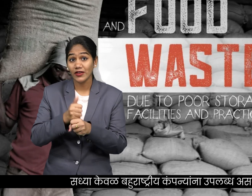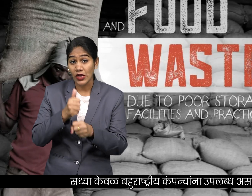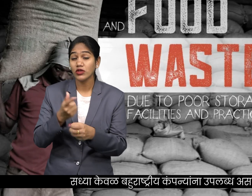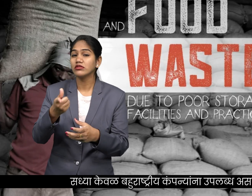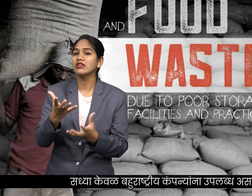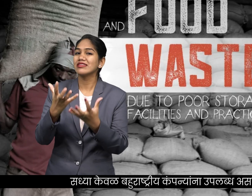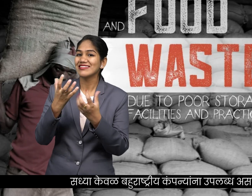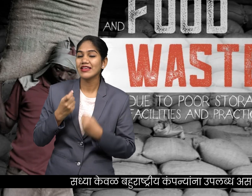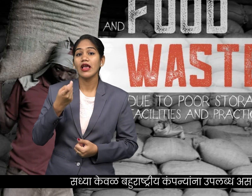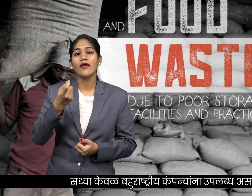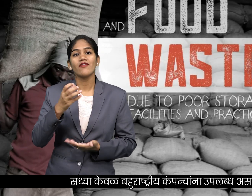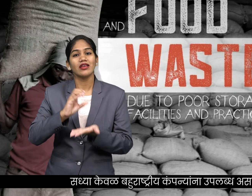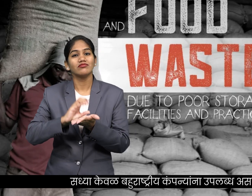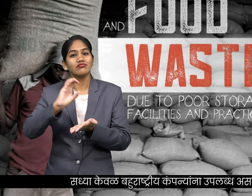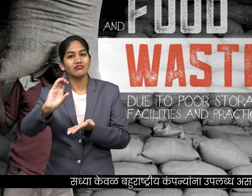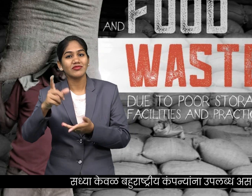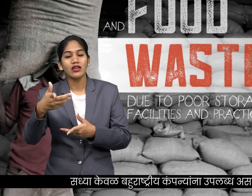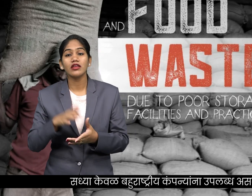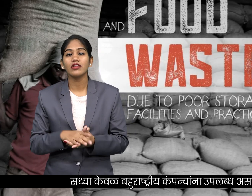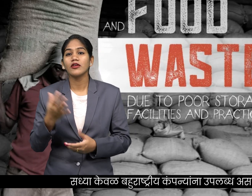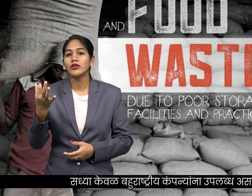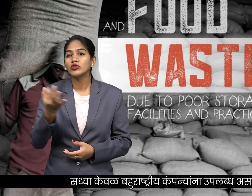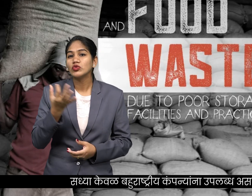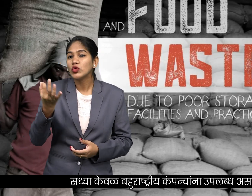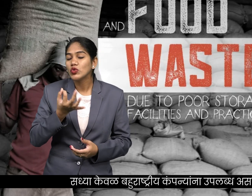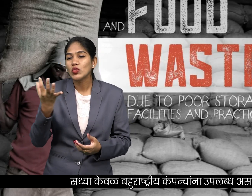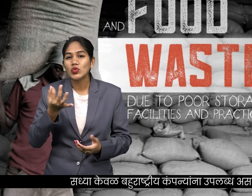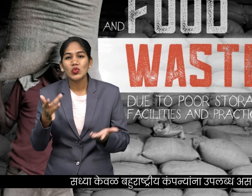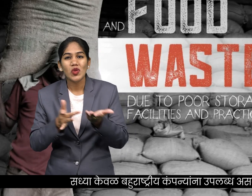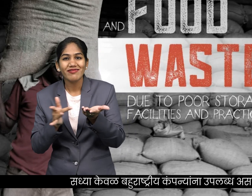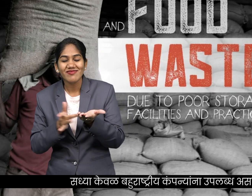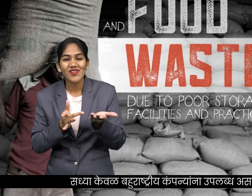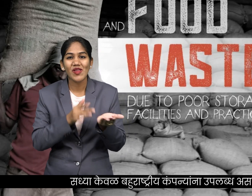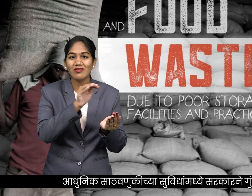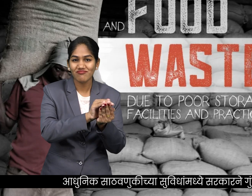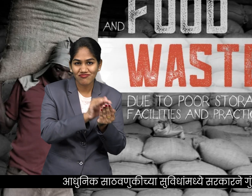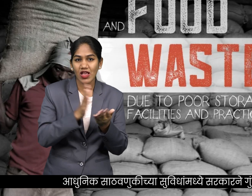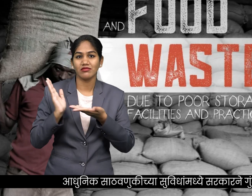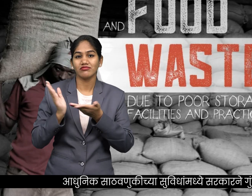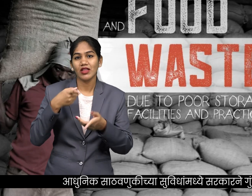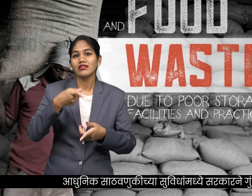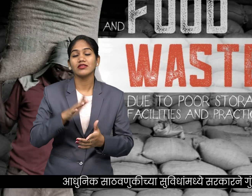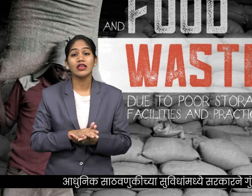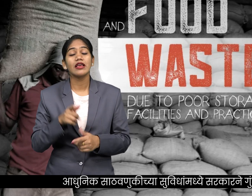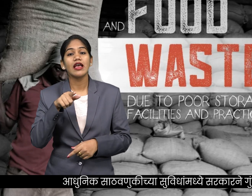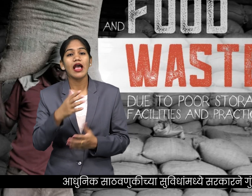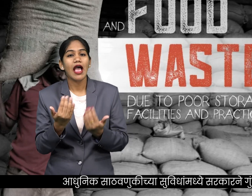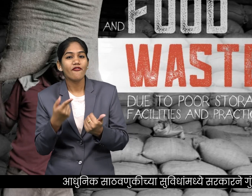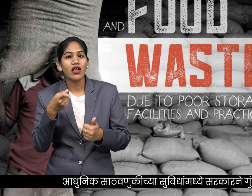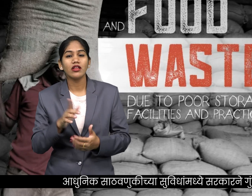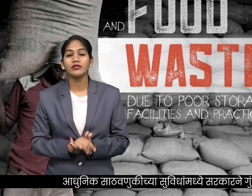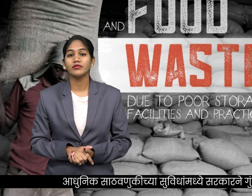सध्या केवळ बहुराष्ट्रीय कंपन्या उपलब्ध असलेल्या आधुनिक